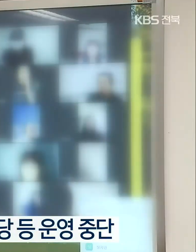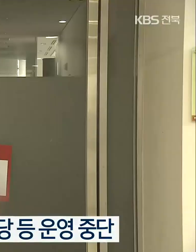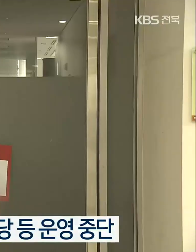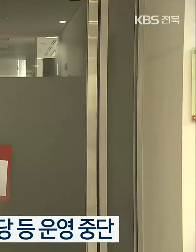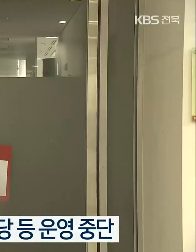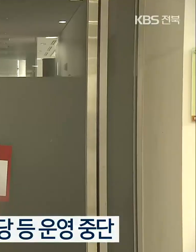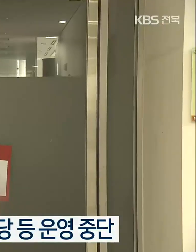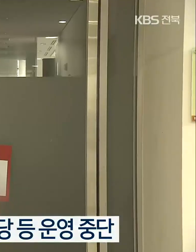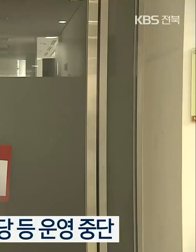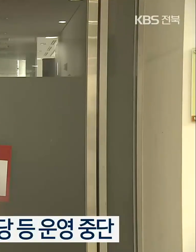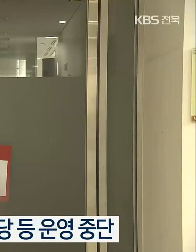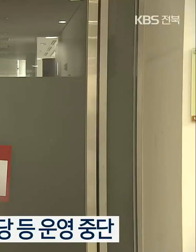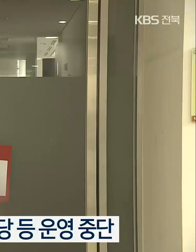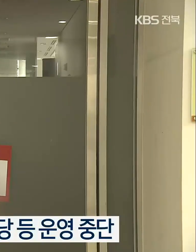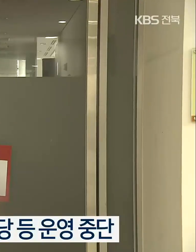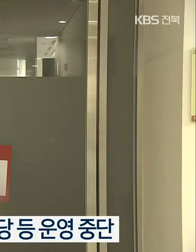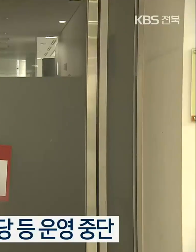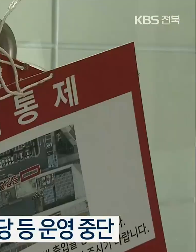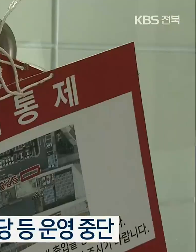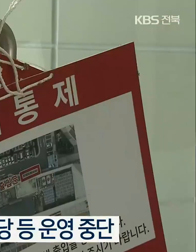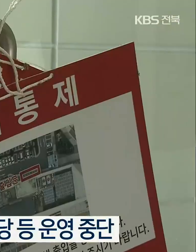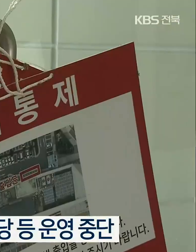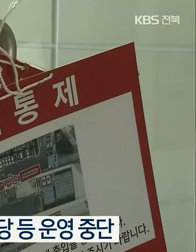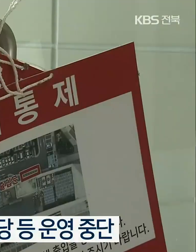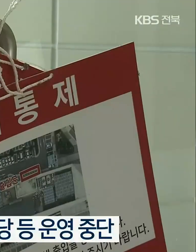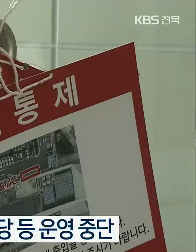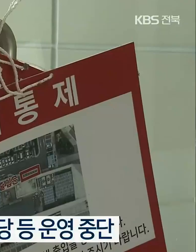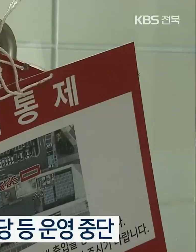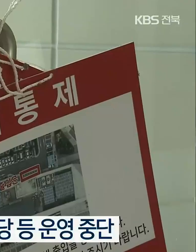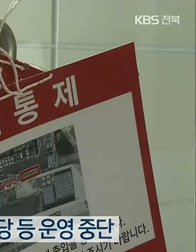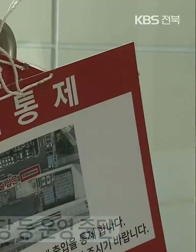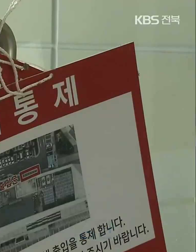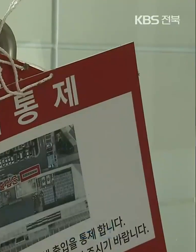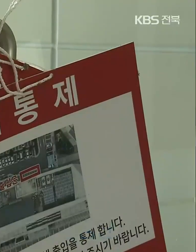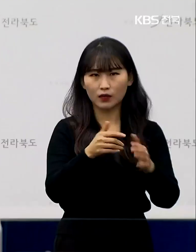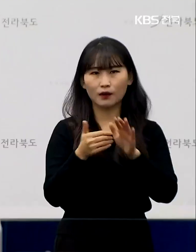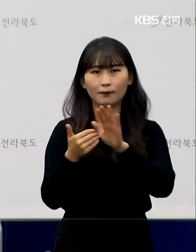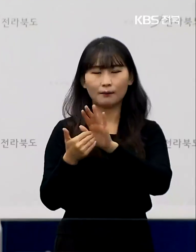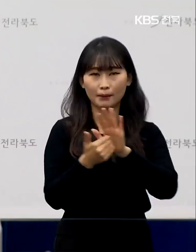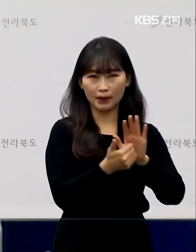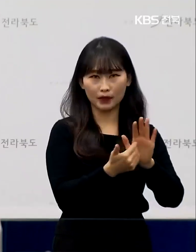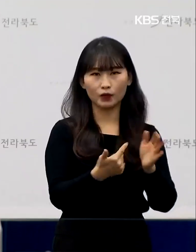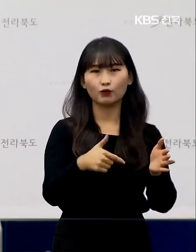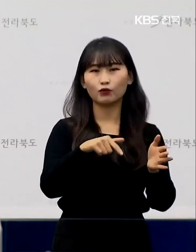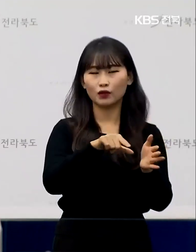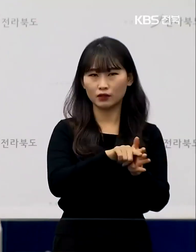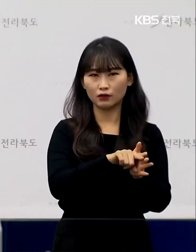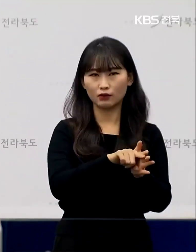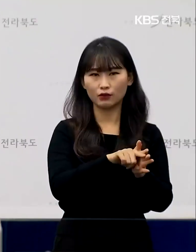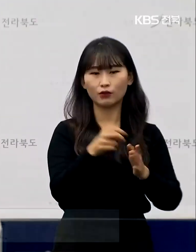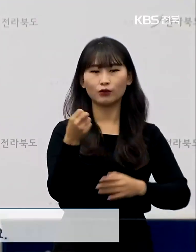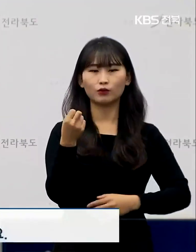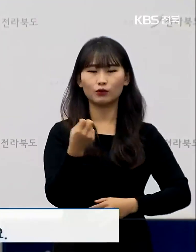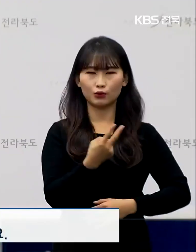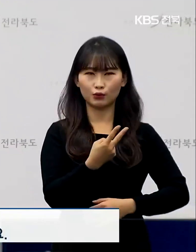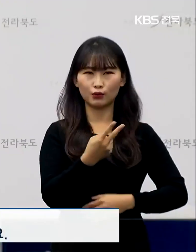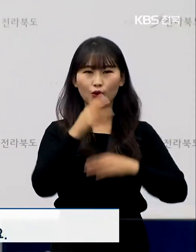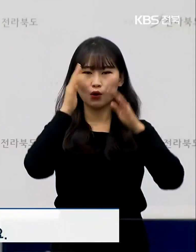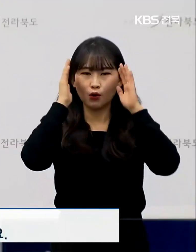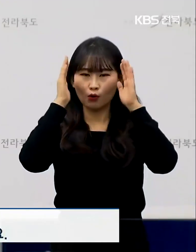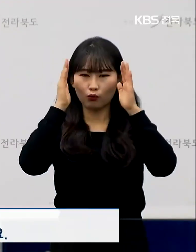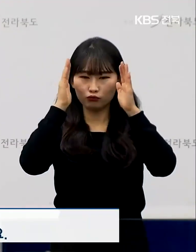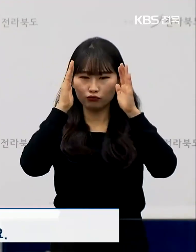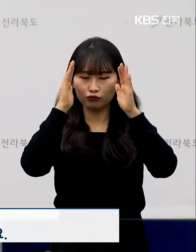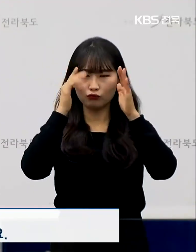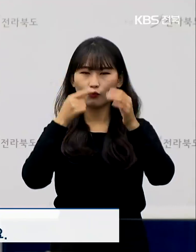권고하고 경로당과 공공시설의 운영을 2주간 중단하기로 했습니다. 수업으로 인해서 전파